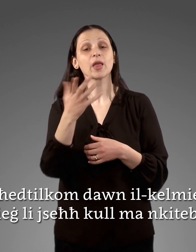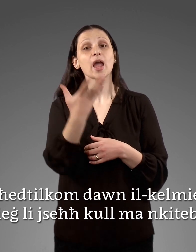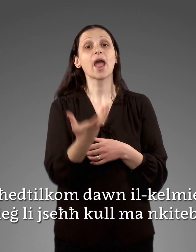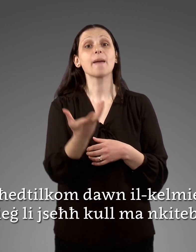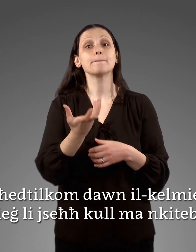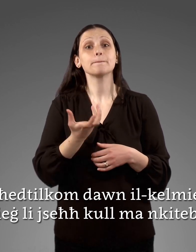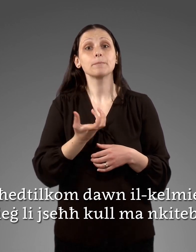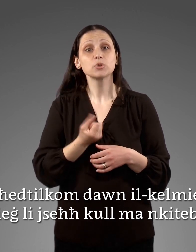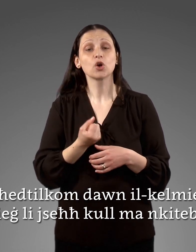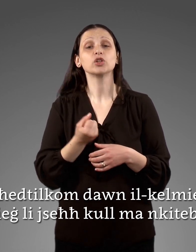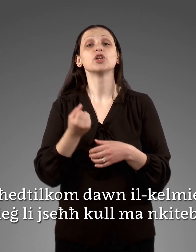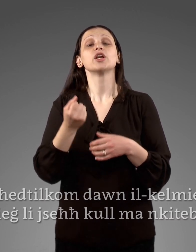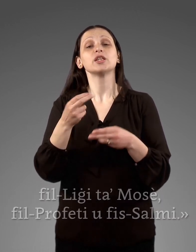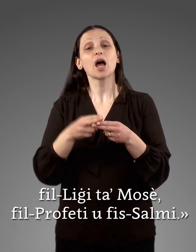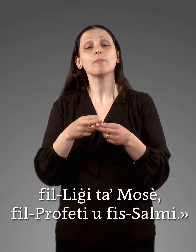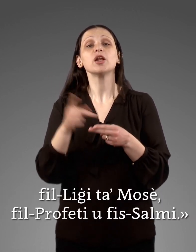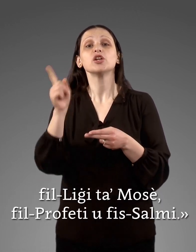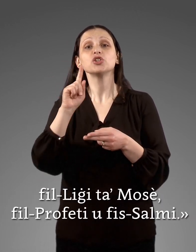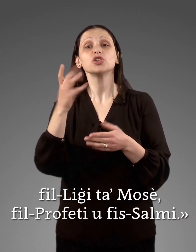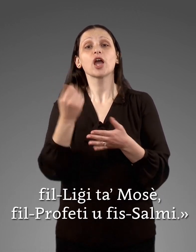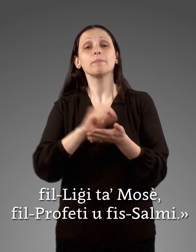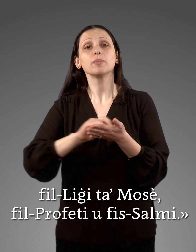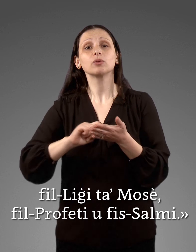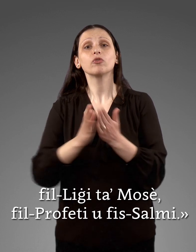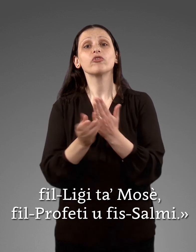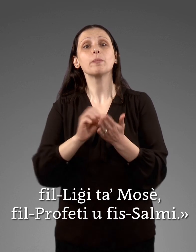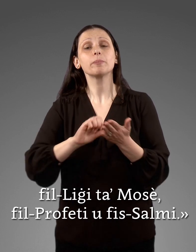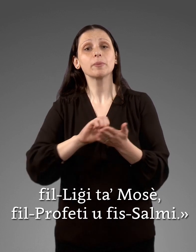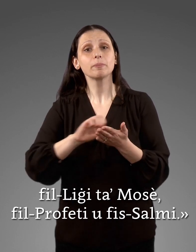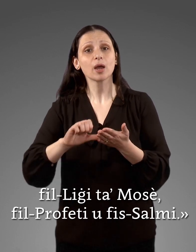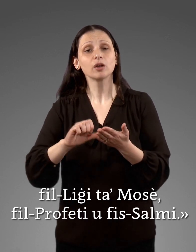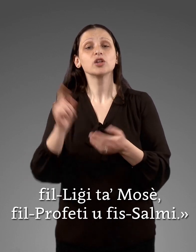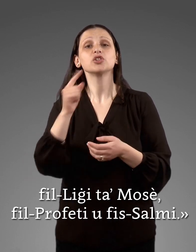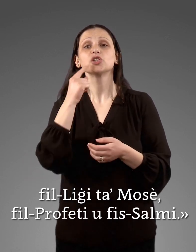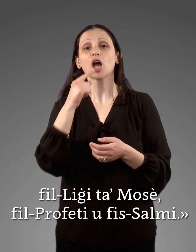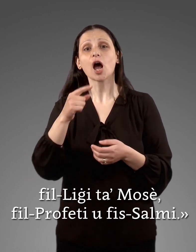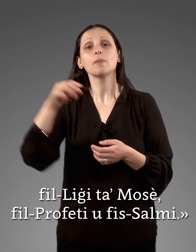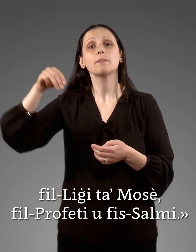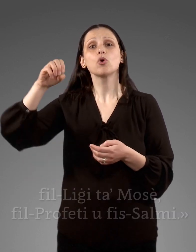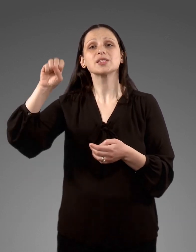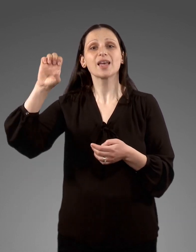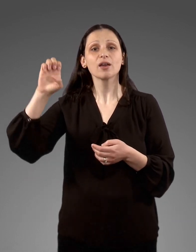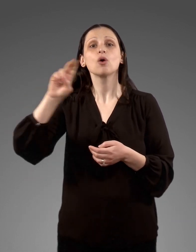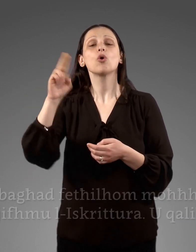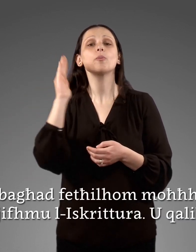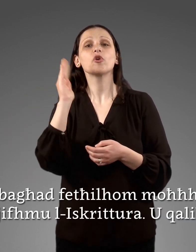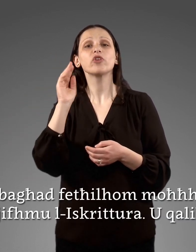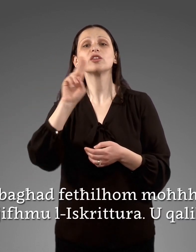jseħħ kull man kiteb fuqi fil-liġi ta' Mosè, fil-profeti u fis-salmi. Imbagħad